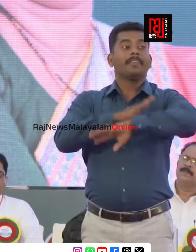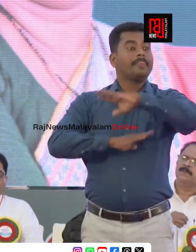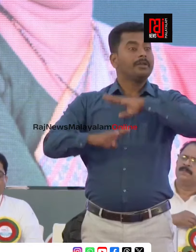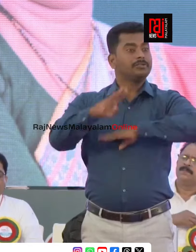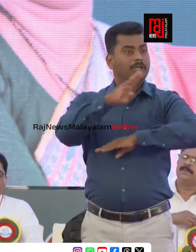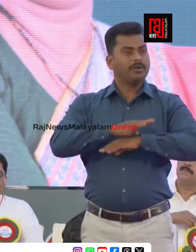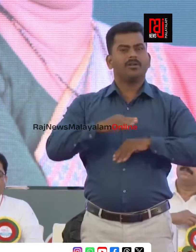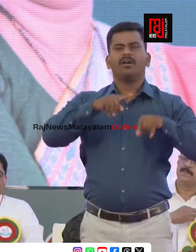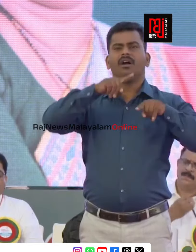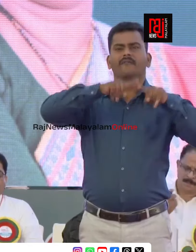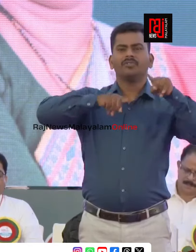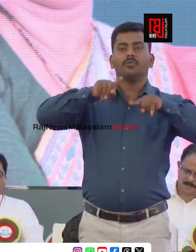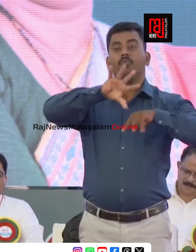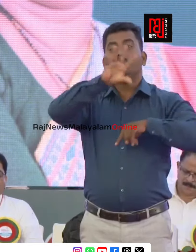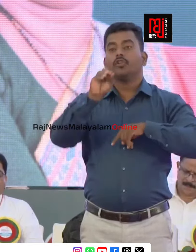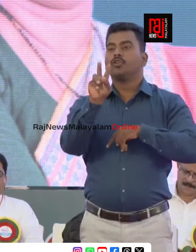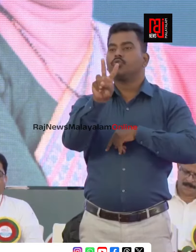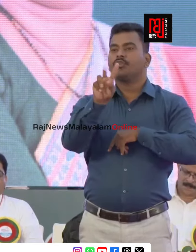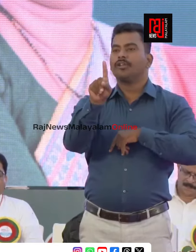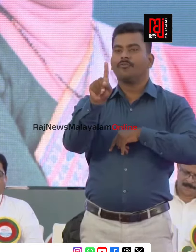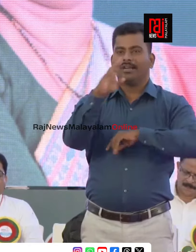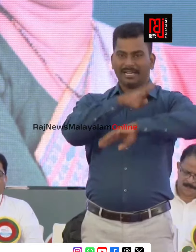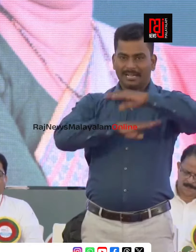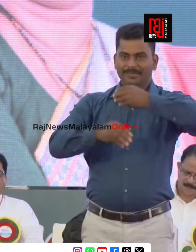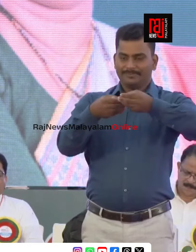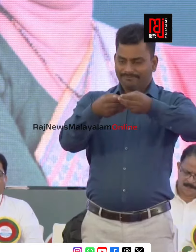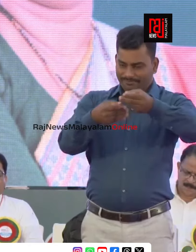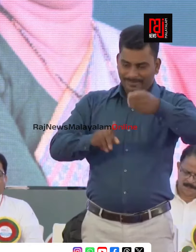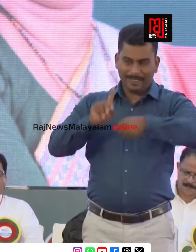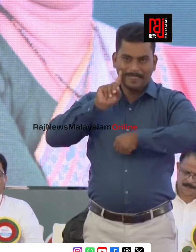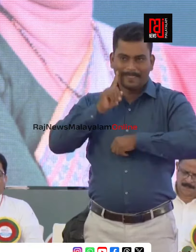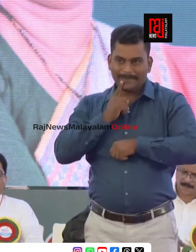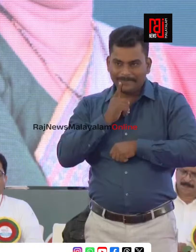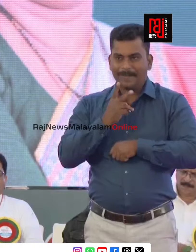ഭിന്നശേഷി വിഭാഗങ്ങളിൽ പെടുന്നവരുടെ പ്രതിനിധികളുമായി